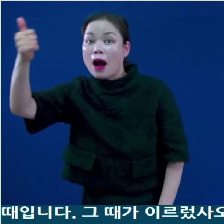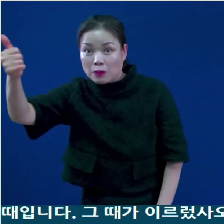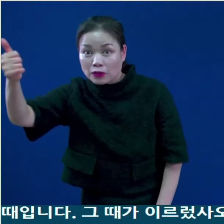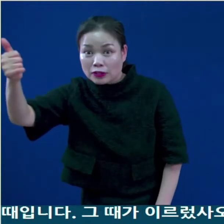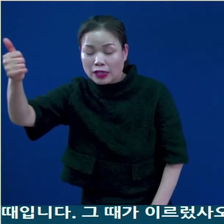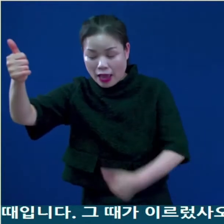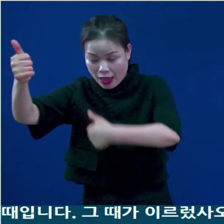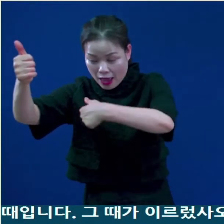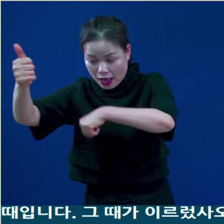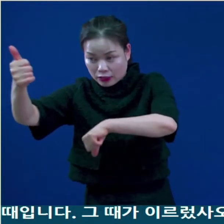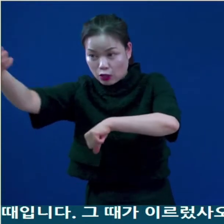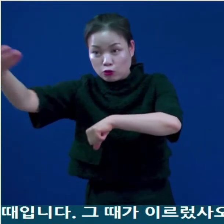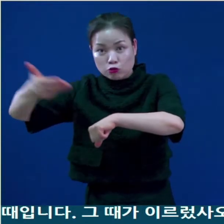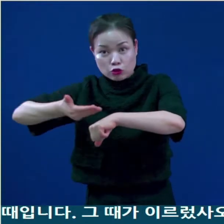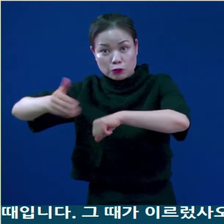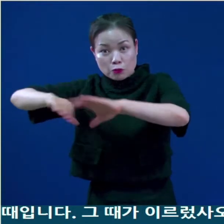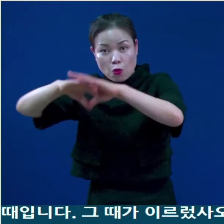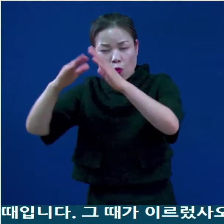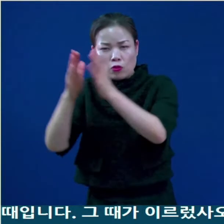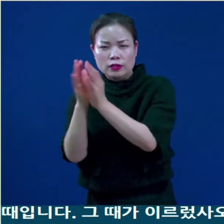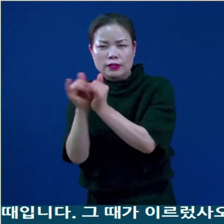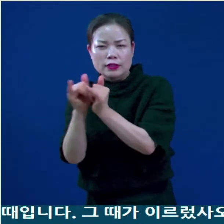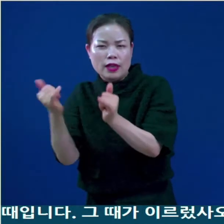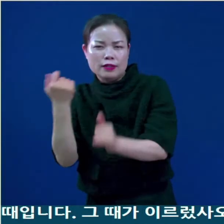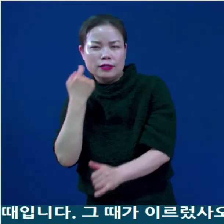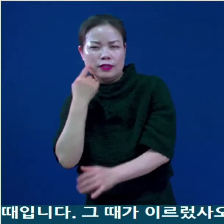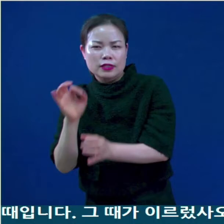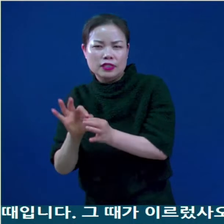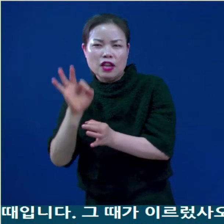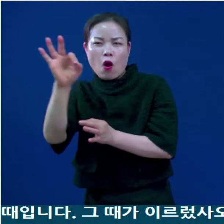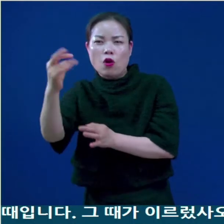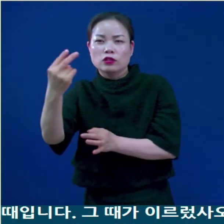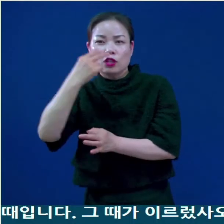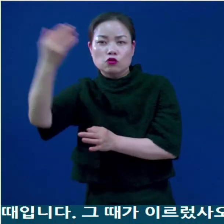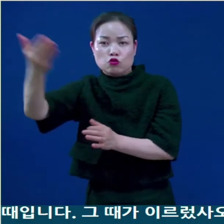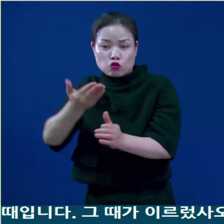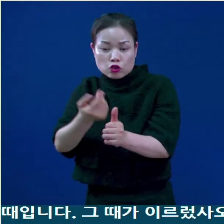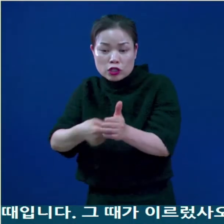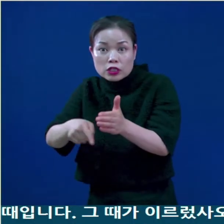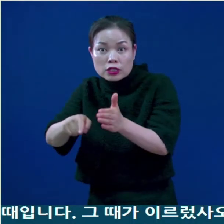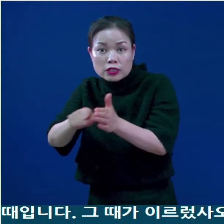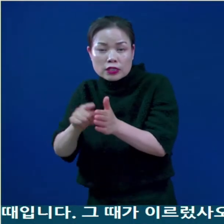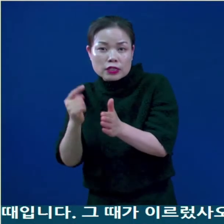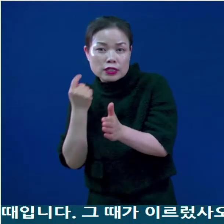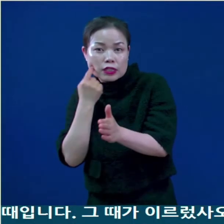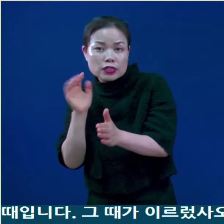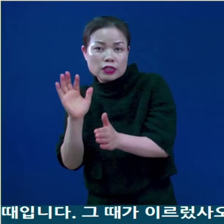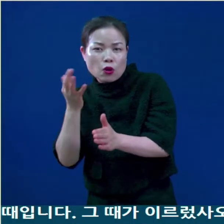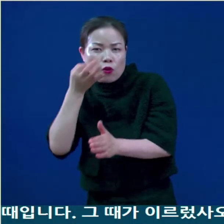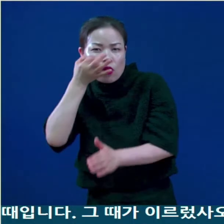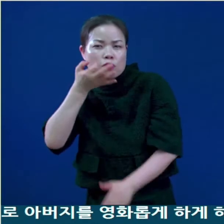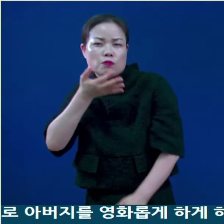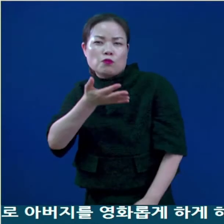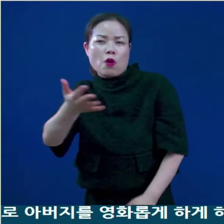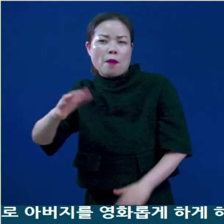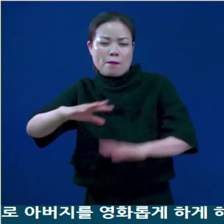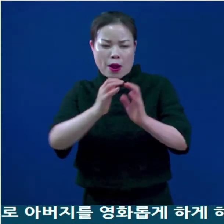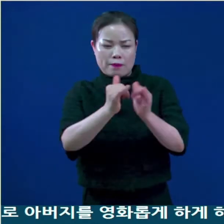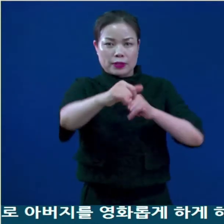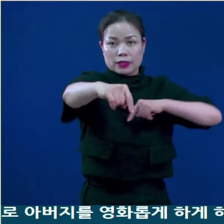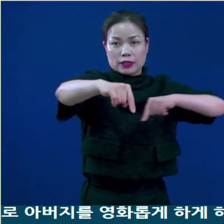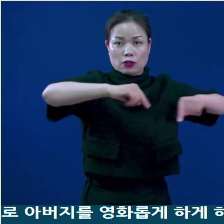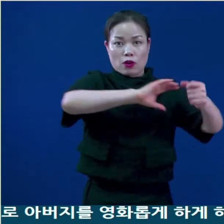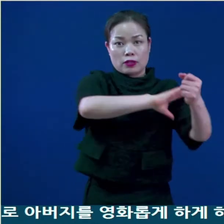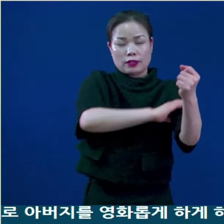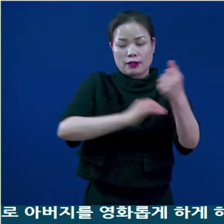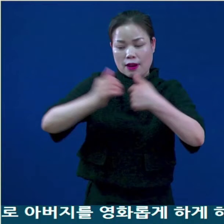아버지께서 아들에게 주신 모든 사람에게 영생을 주게 하시려고 이 영광을 보여주셨다는 것이고요. 만민을 다스리는